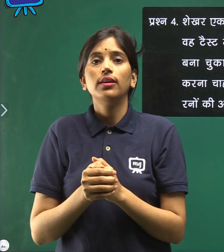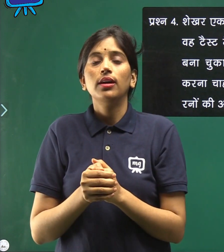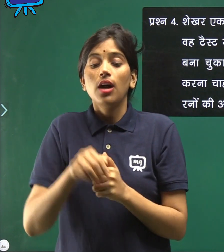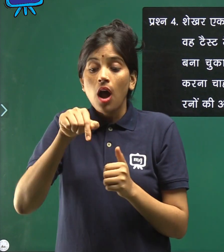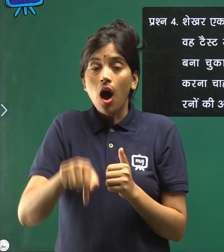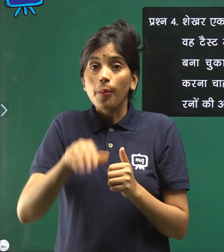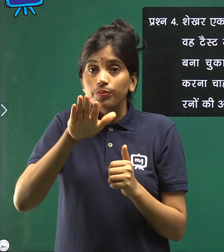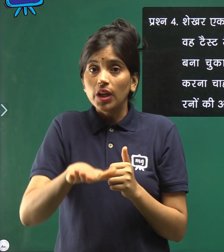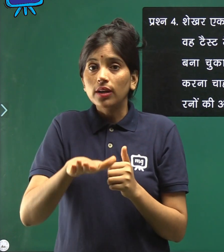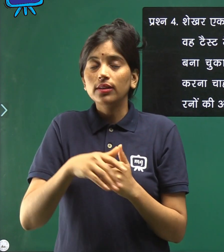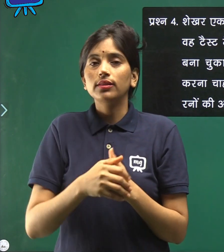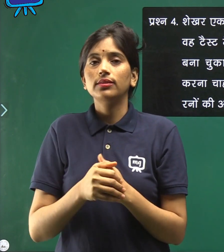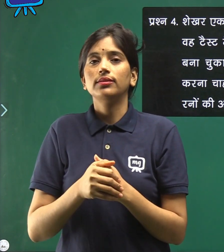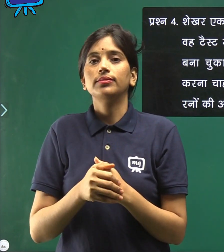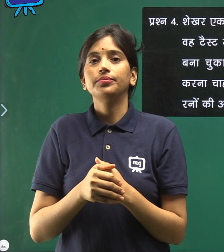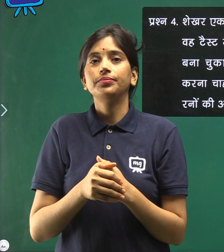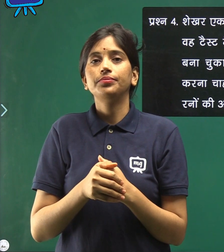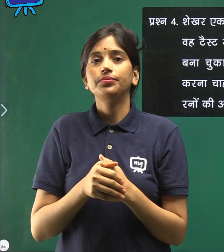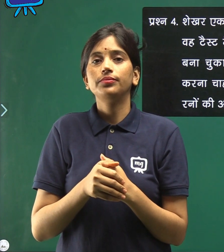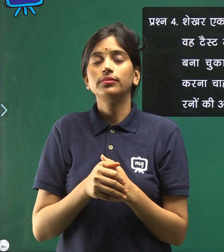अब तक